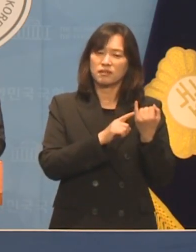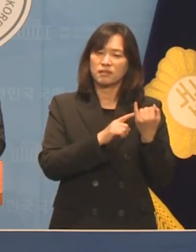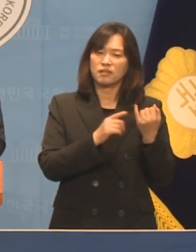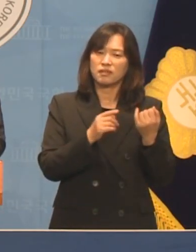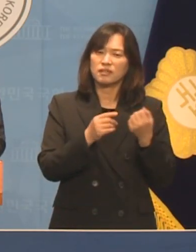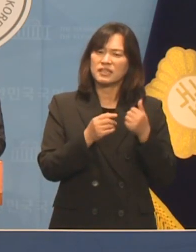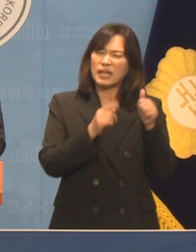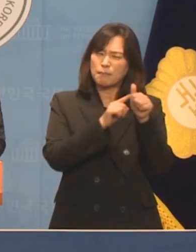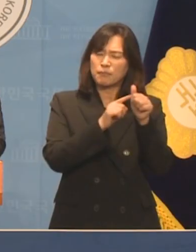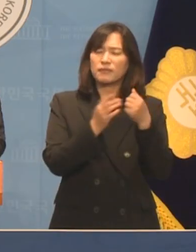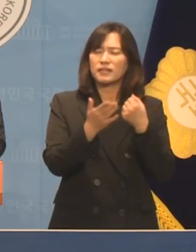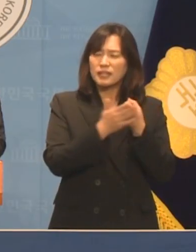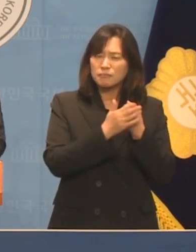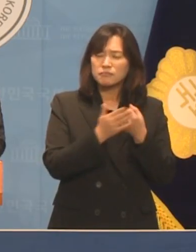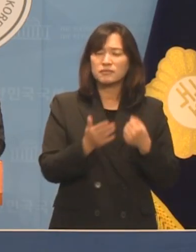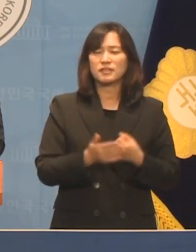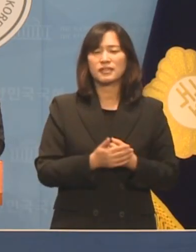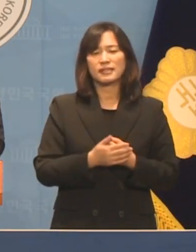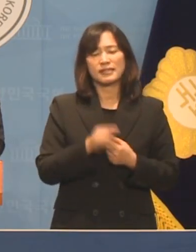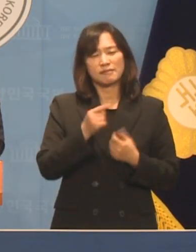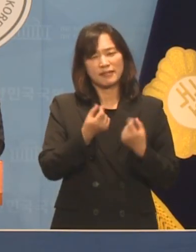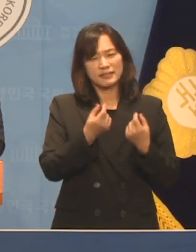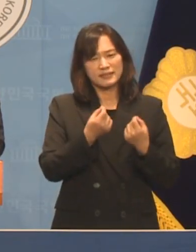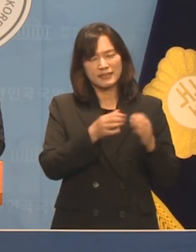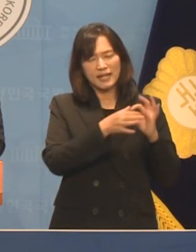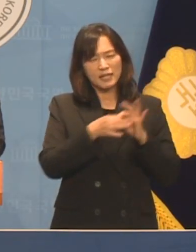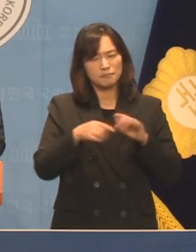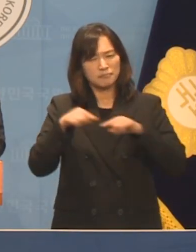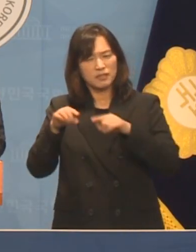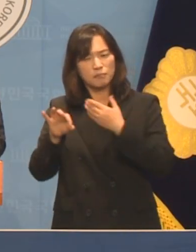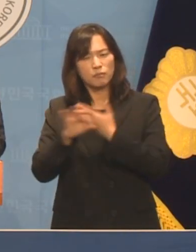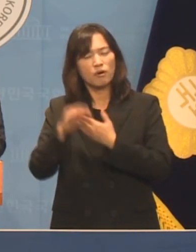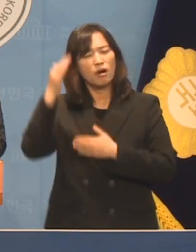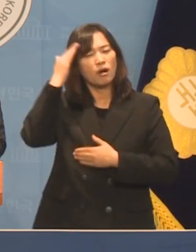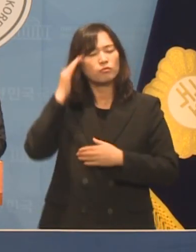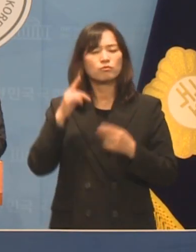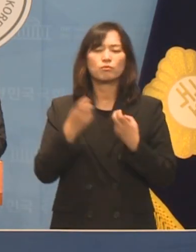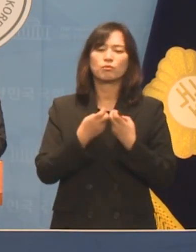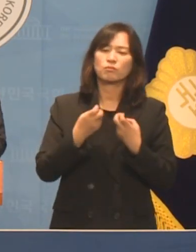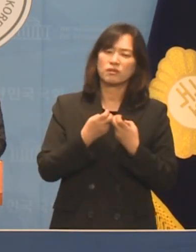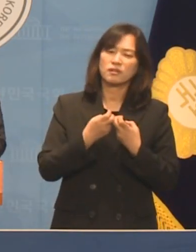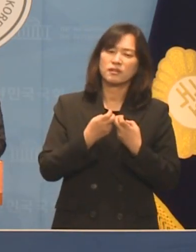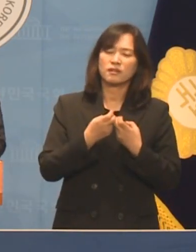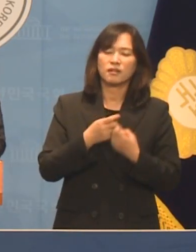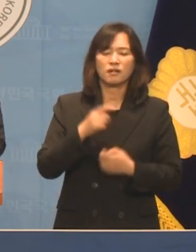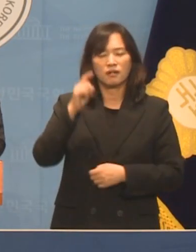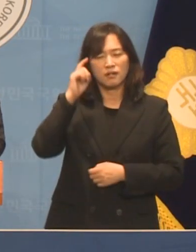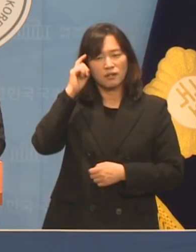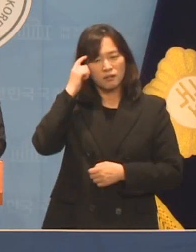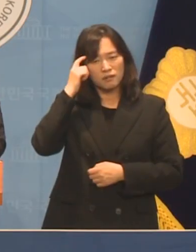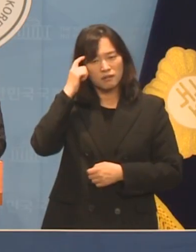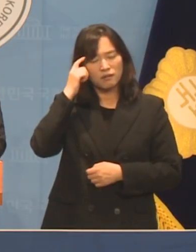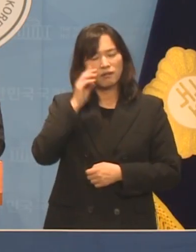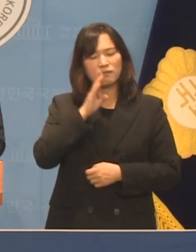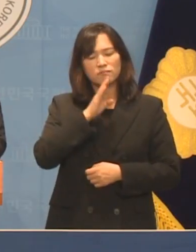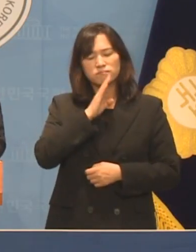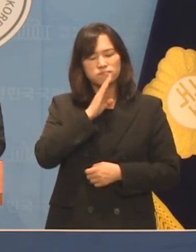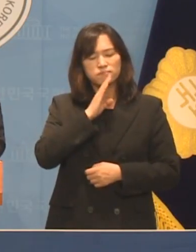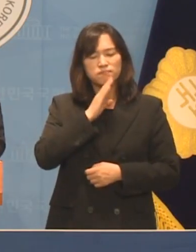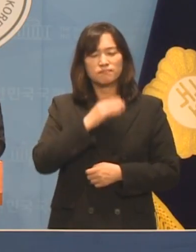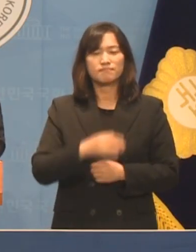계속 이런 마술을 각지에 뻗쳤다면 과연 우리나라는 어떻게 되었을지 생각만 해도